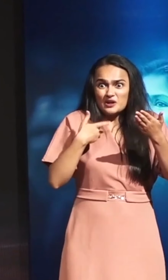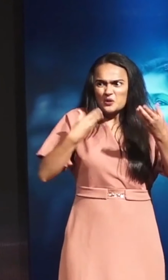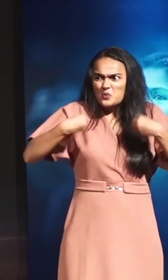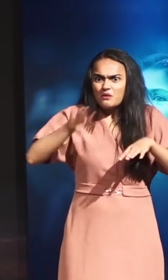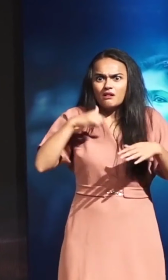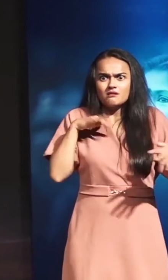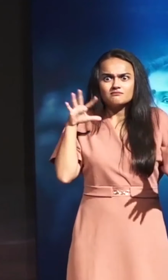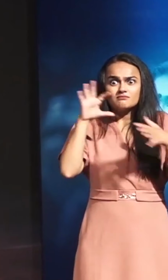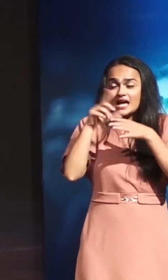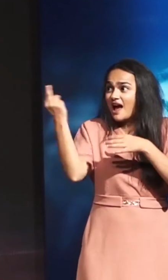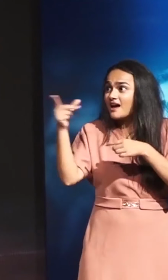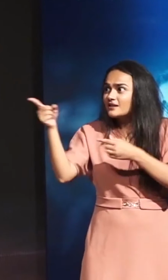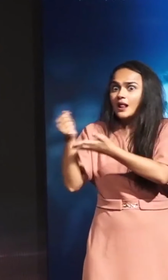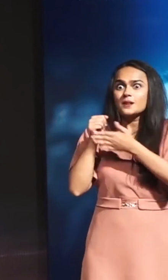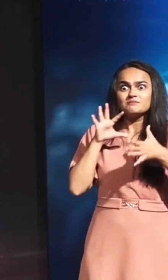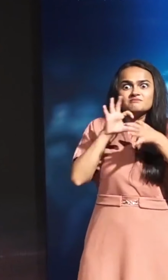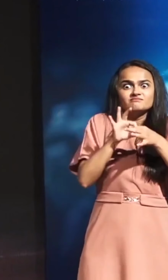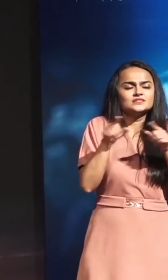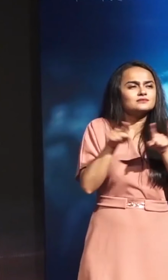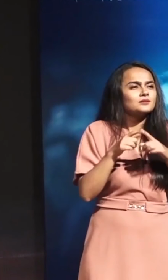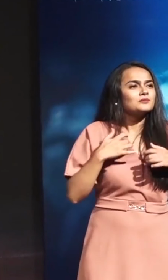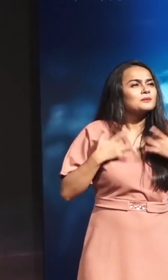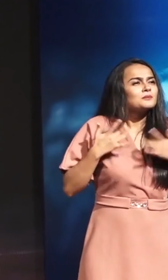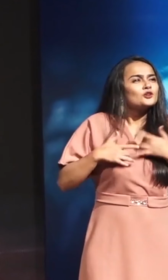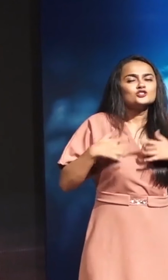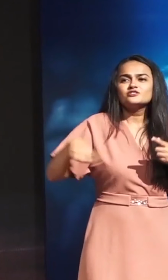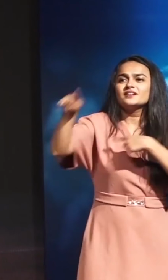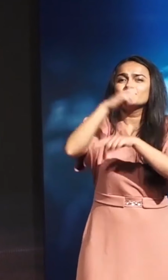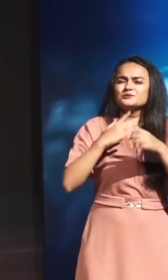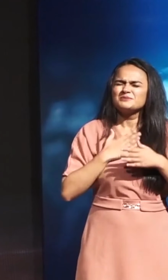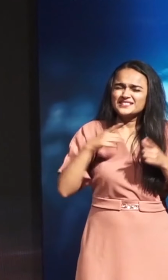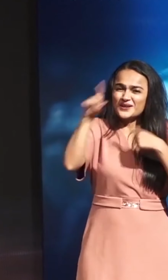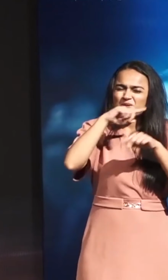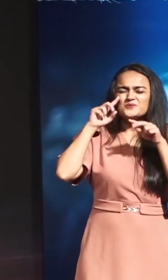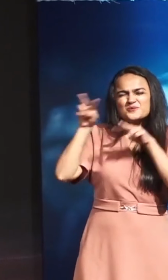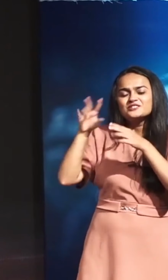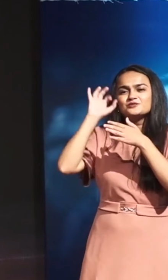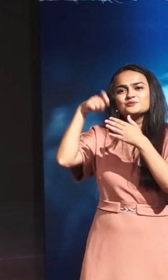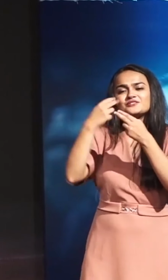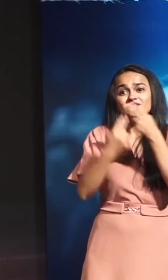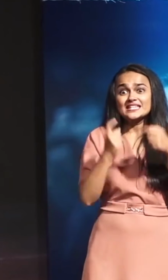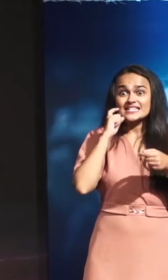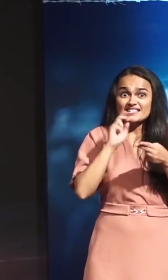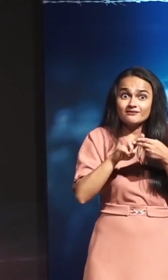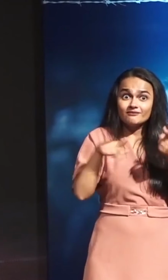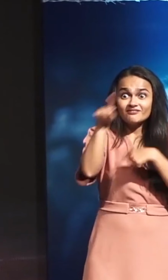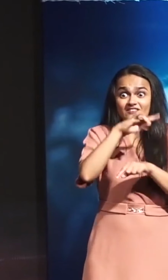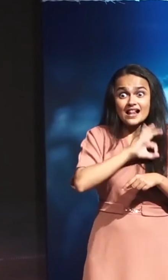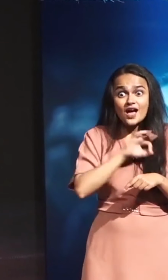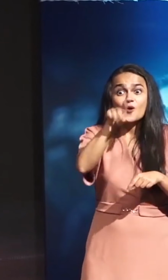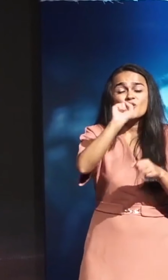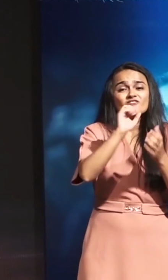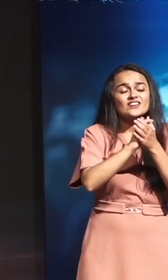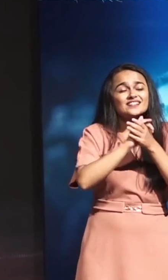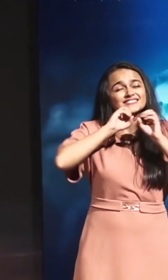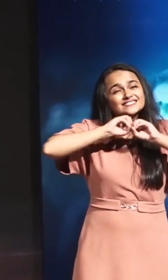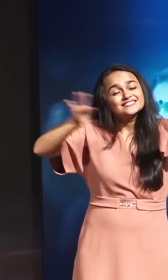फ्लावर इन द सेल्फ इमोलेशन सुप्रीम वॉच थिस मूवी विल लाइक टो एंटरटेन यू